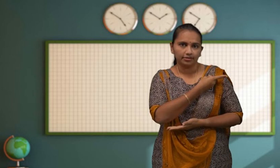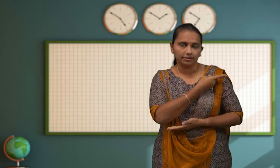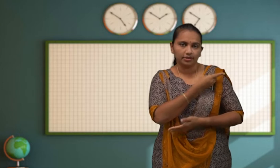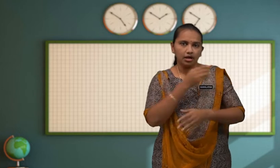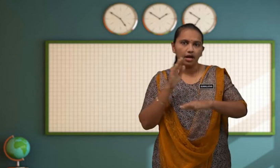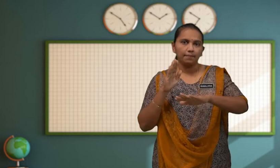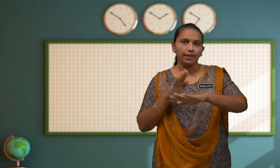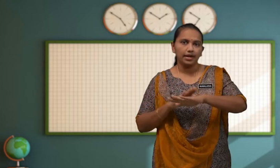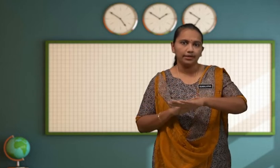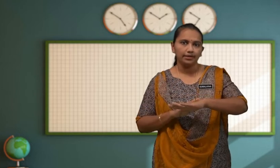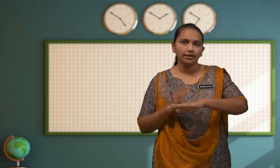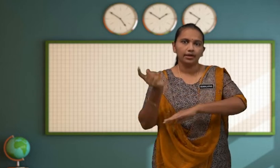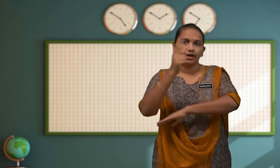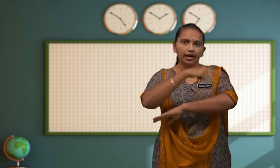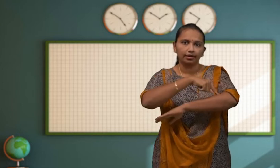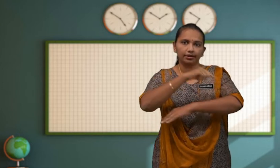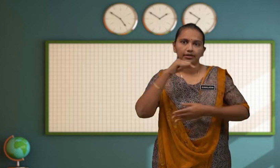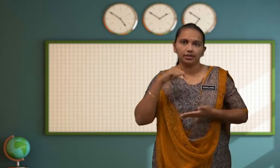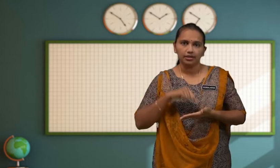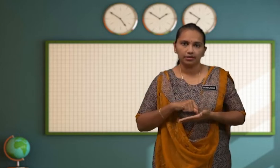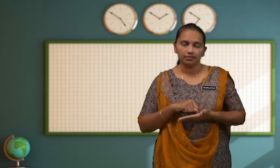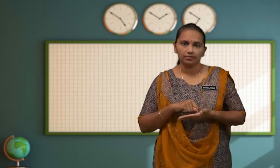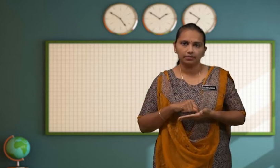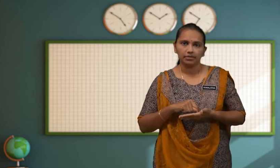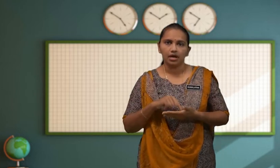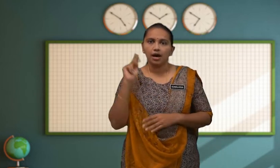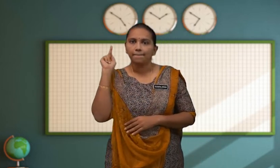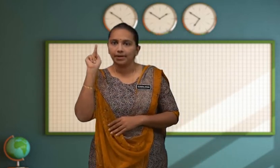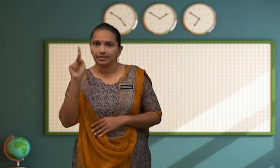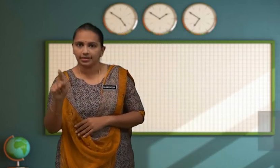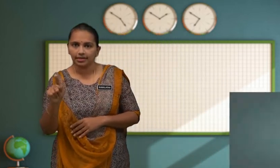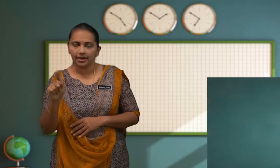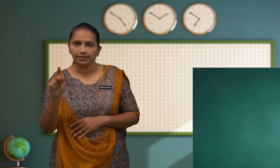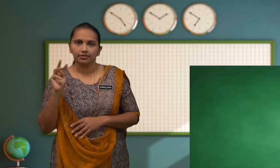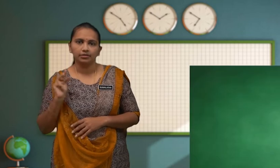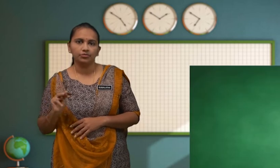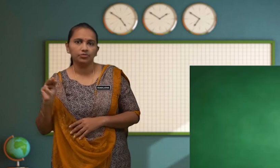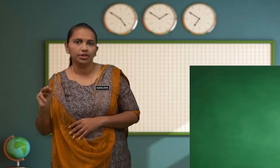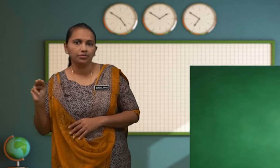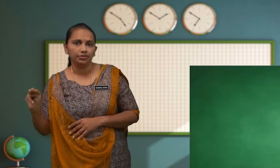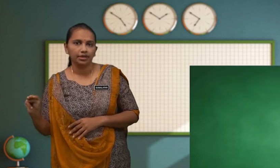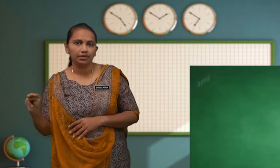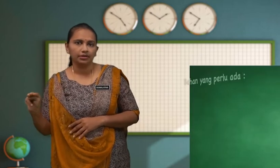pada hari ini Pastikan murid-murid